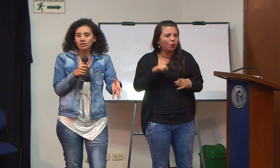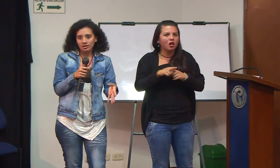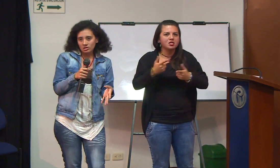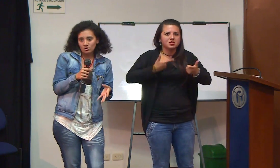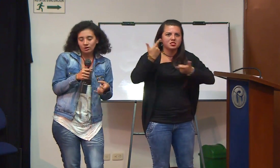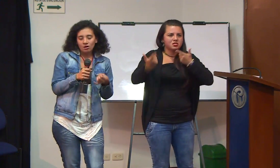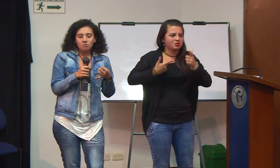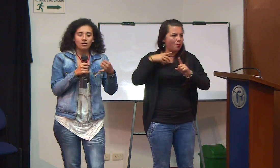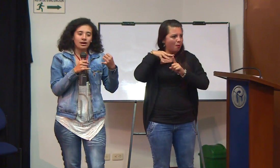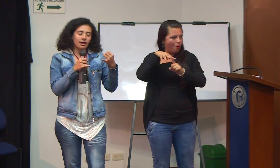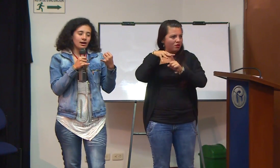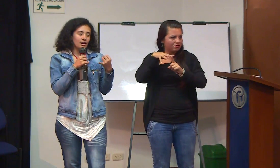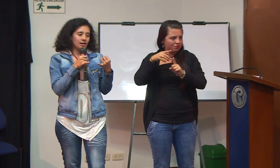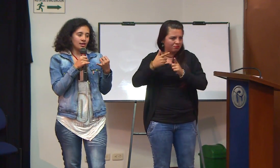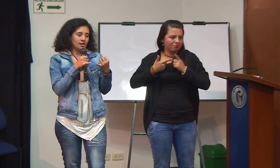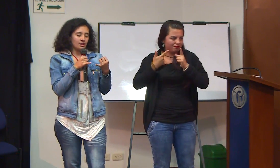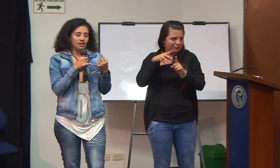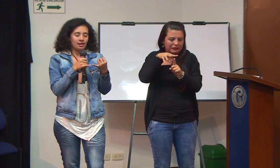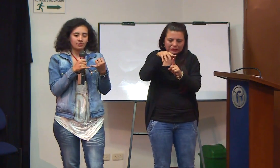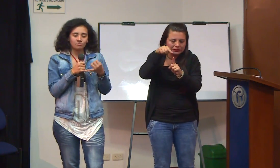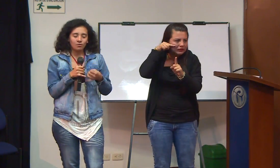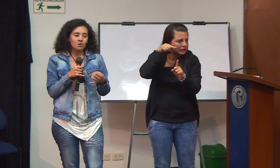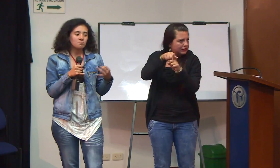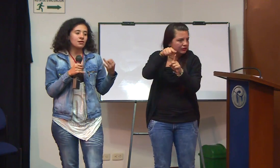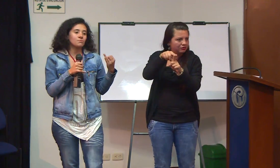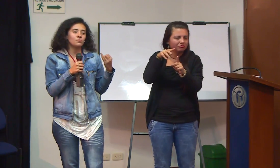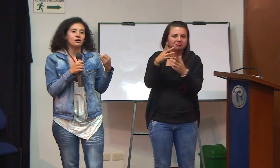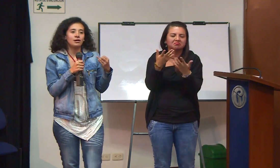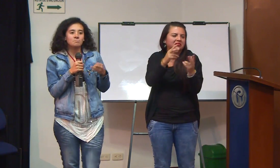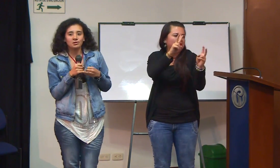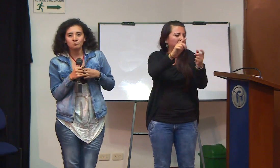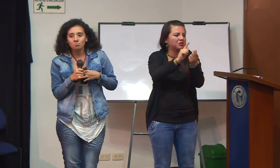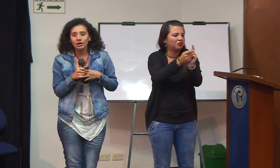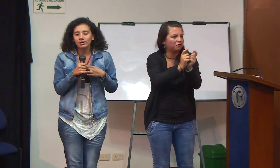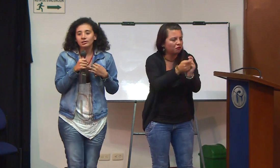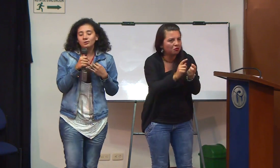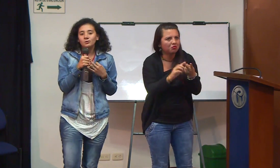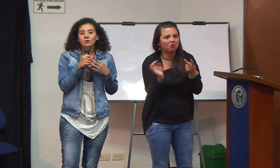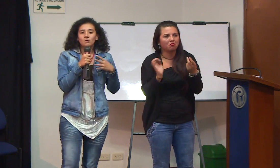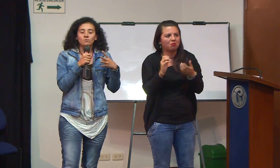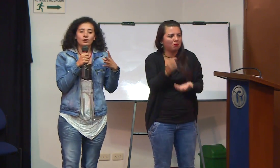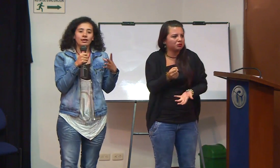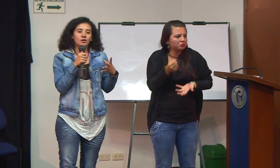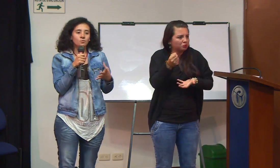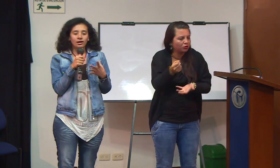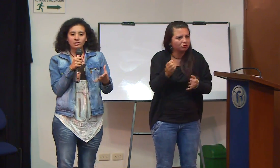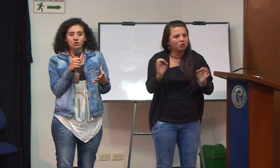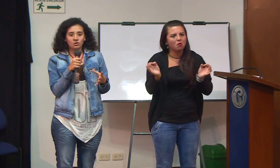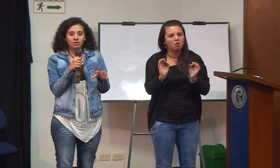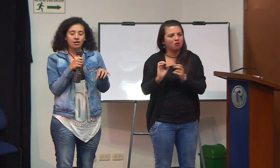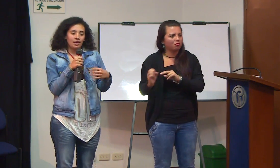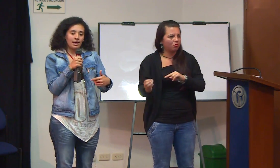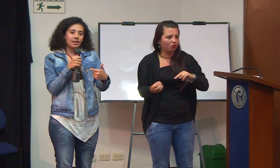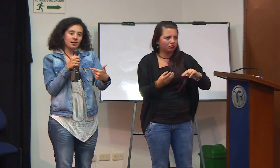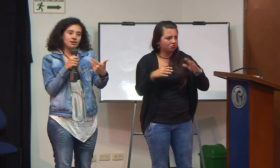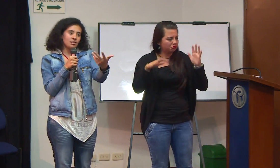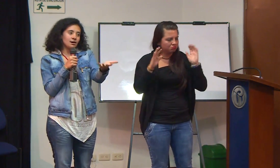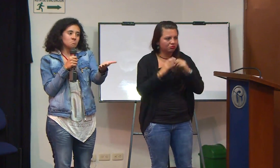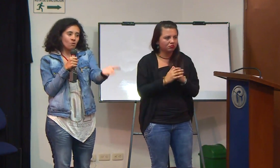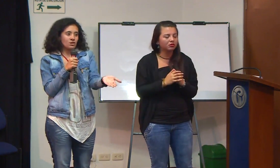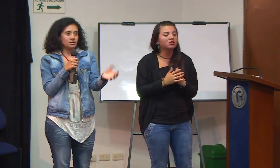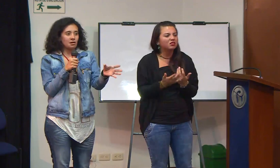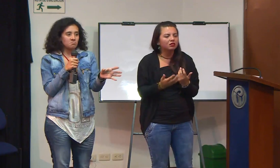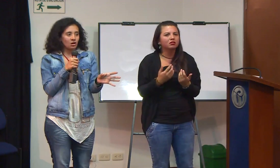de la movilización, fuera la reforma, fuera presupuesto, fuera educación, era